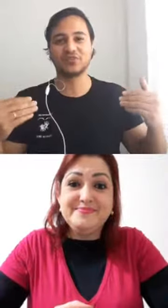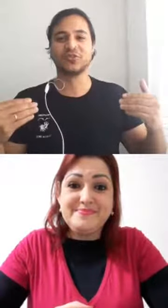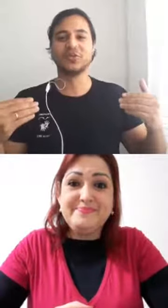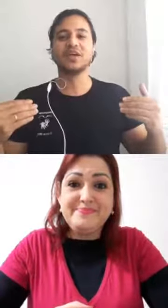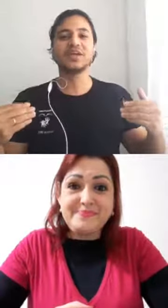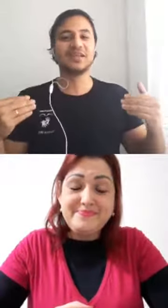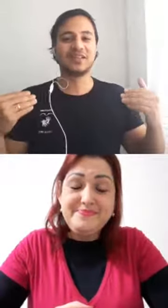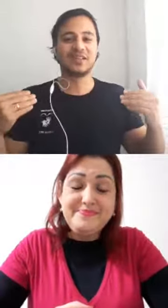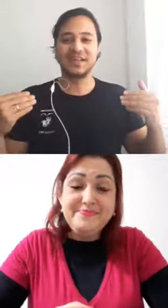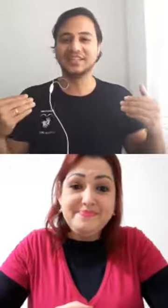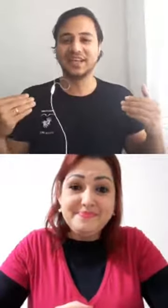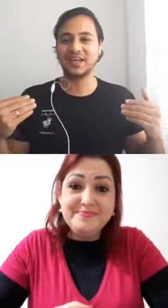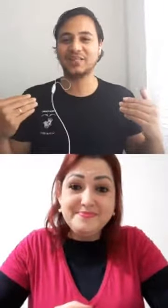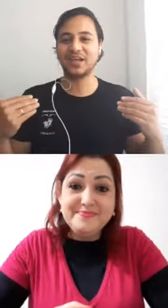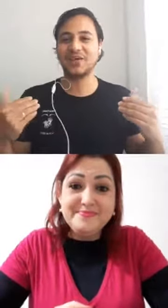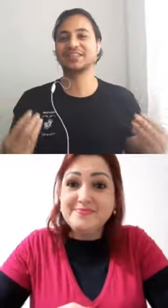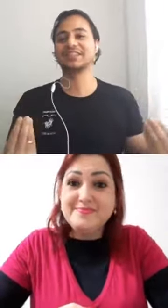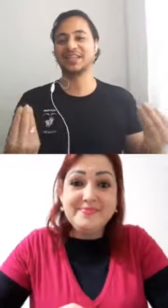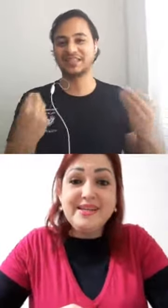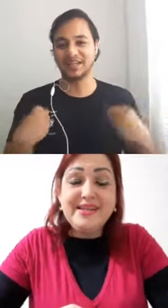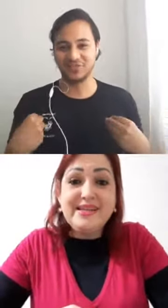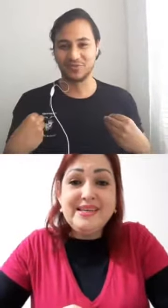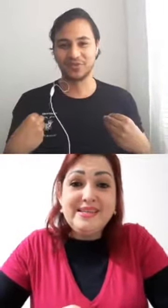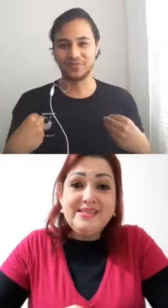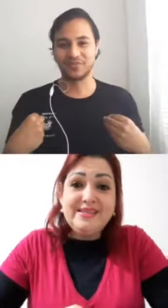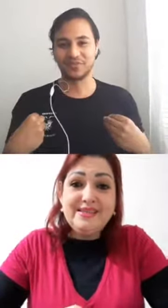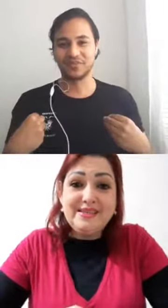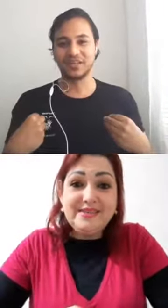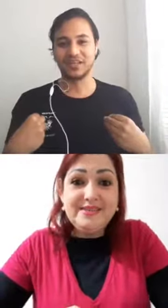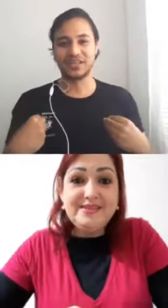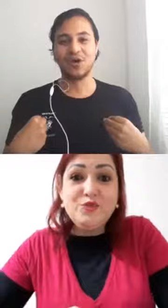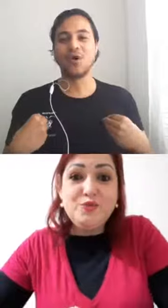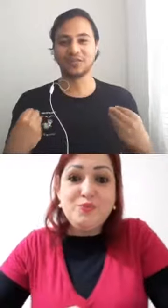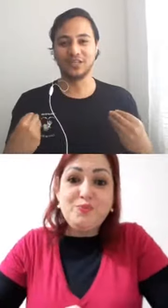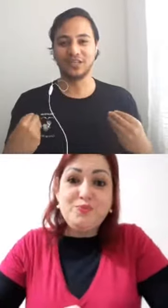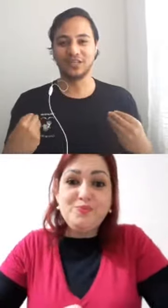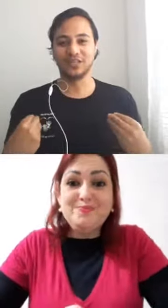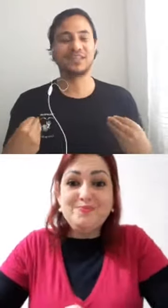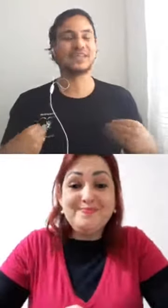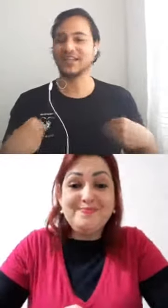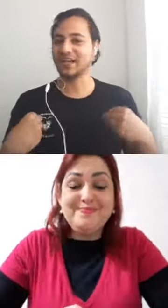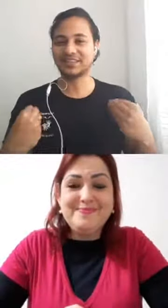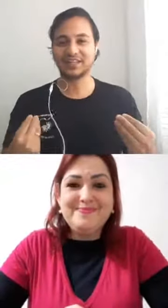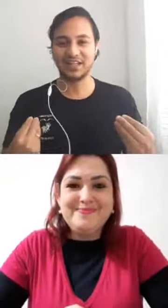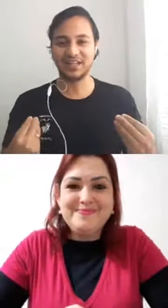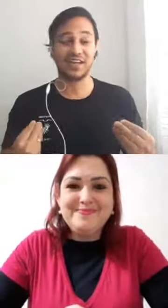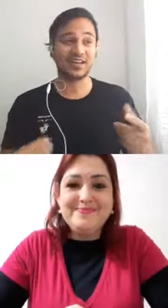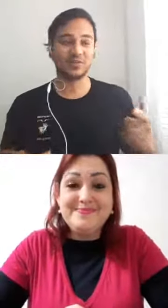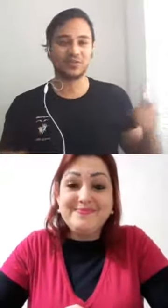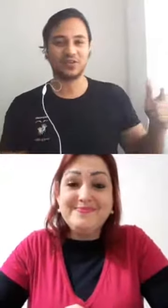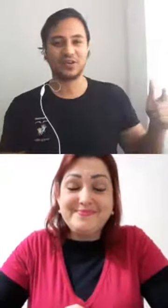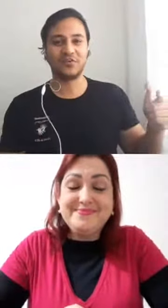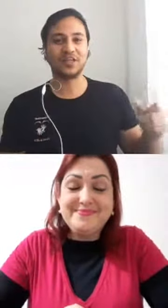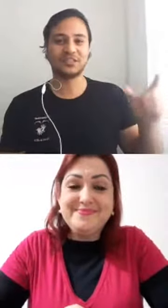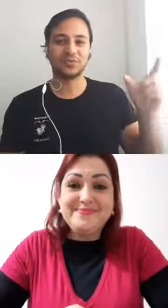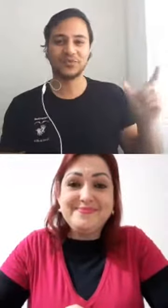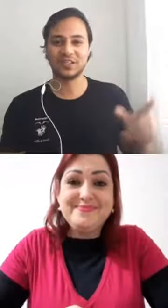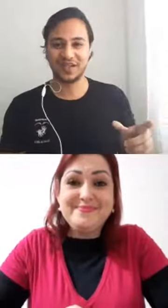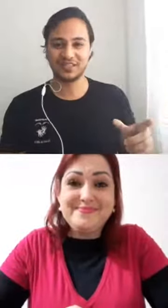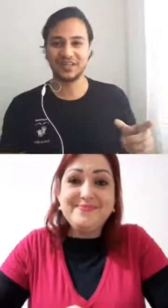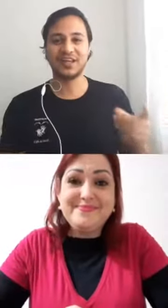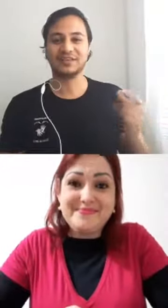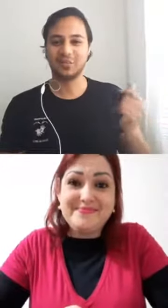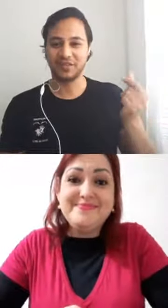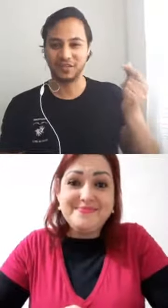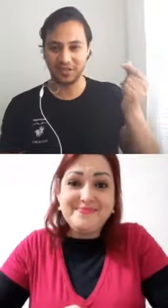cabeça do surdo que eles têm que receber o assistencialismo e não o auxílio. Tem que ser assistencialista. E aquelas pessoas que não fazem são pessoas